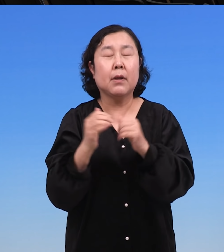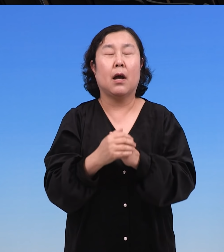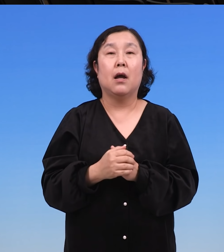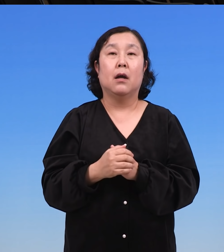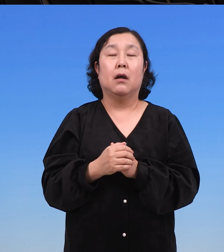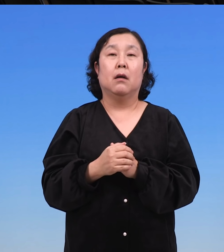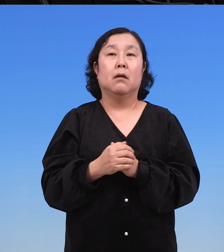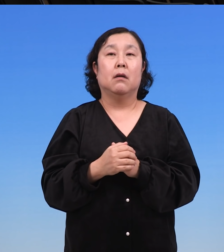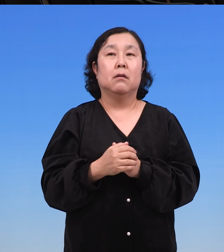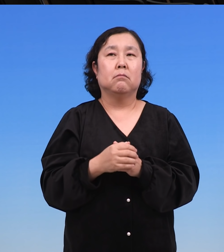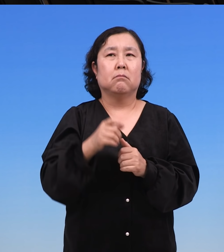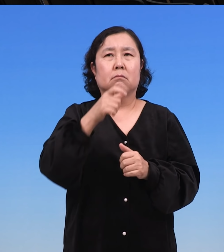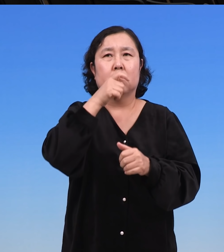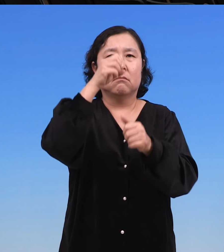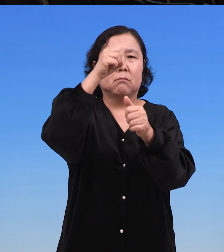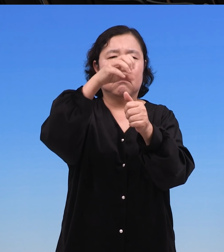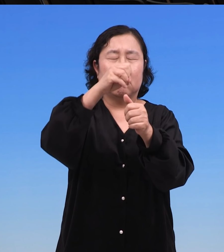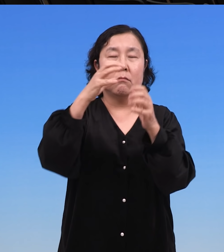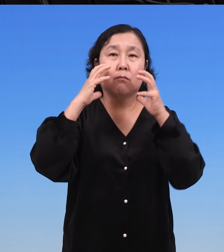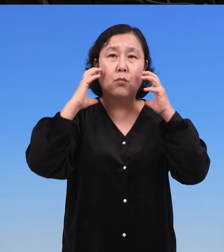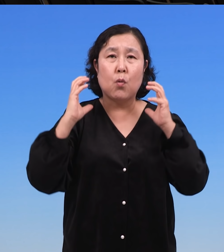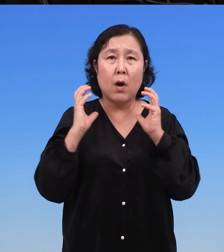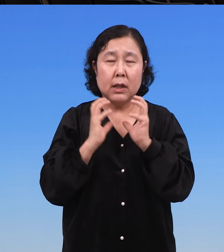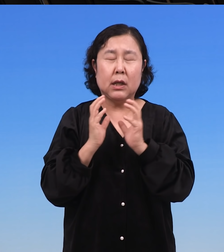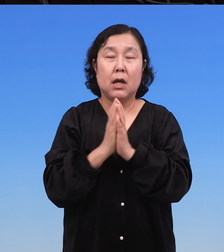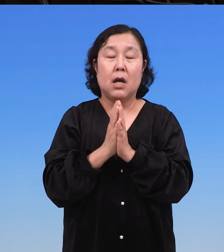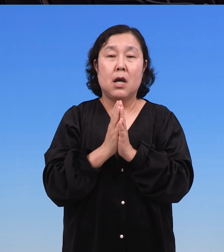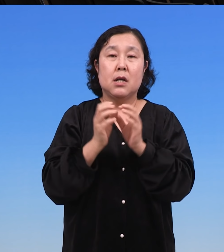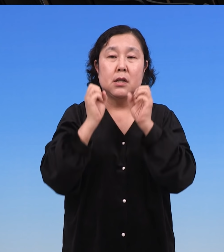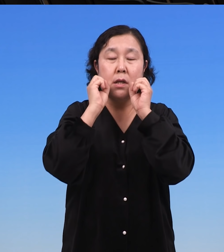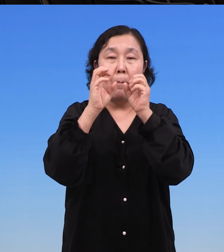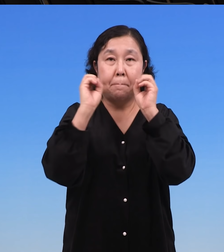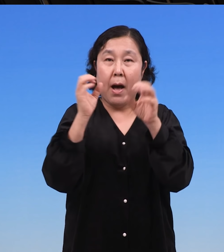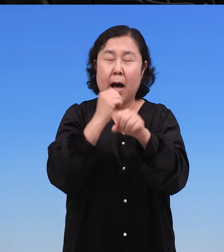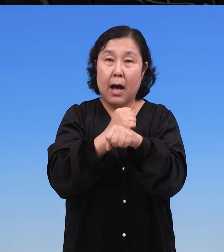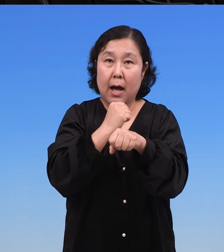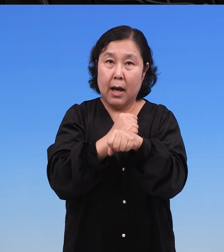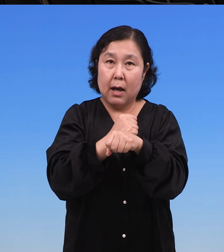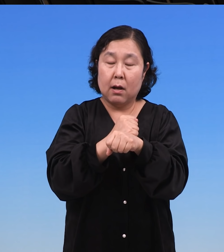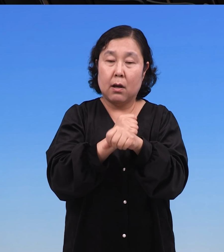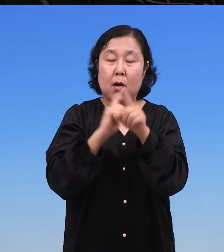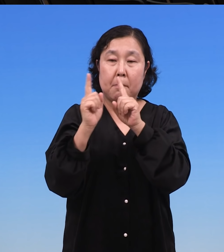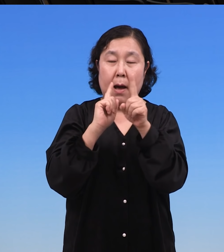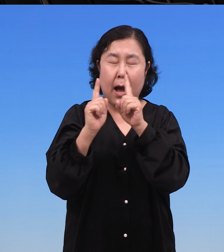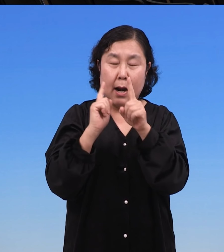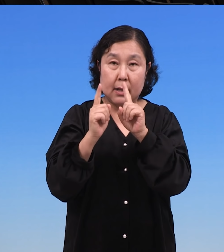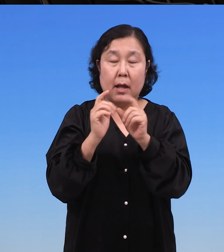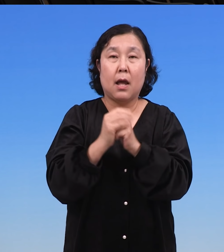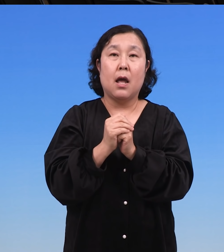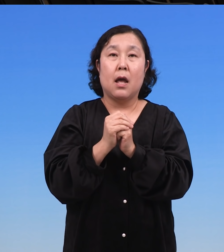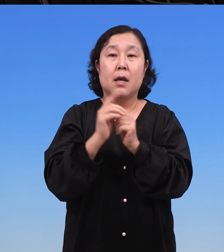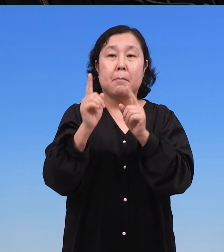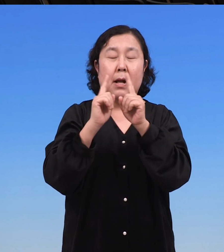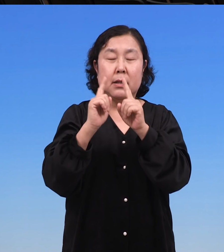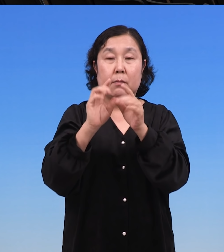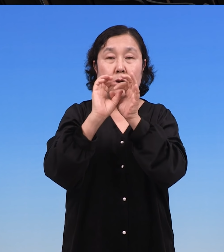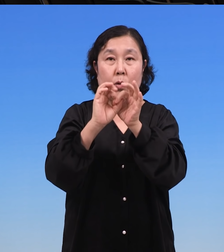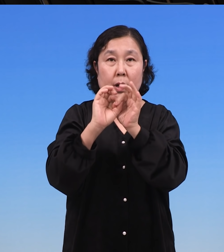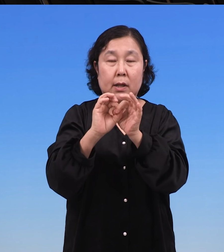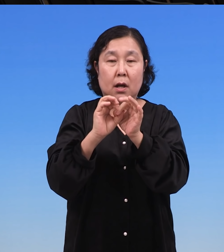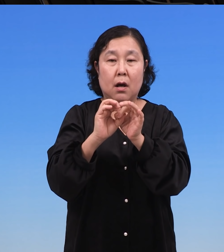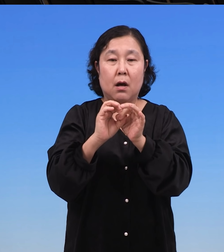그런데 저는 이런 생각을 합니다. 세례 요한이 이처럼 전파하여 또 전파하여 이르되, 이런